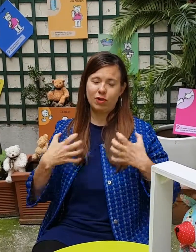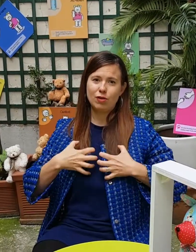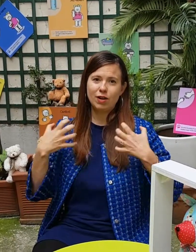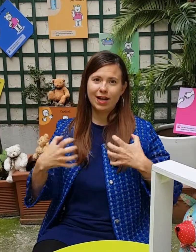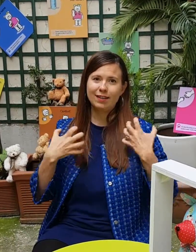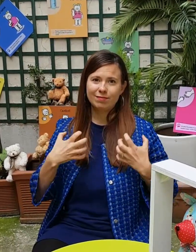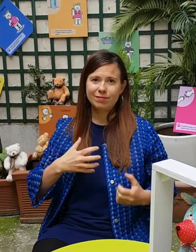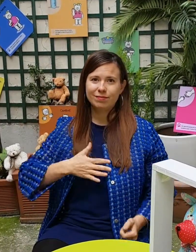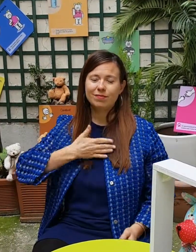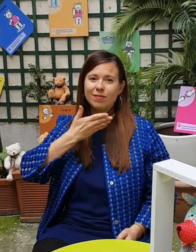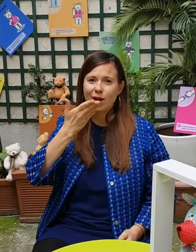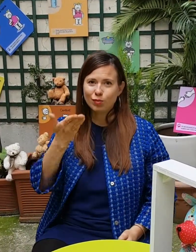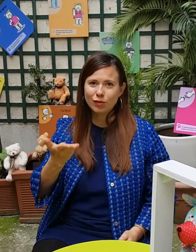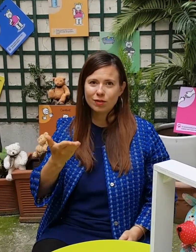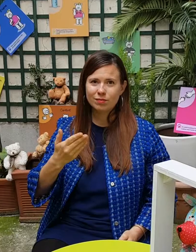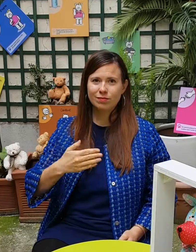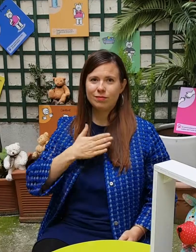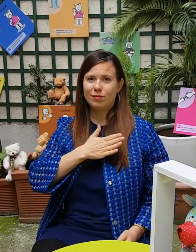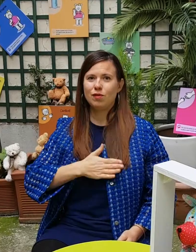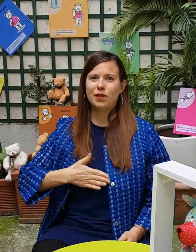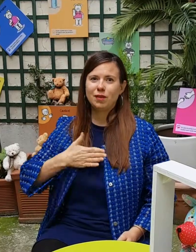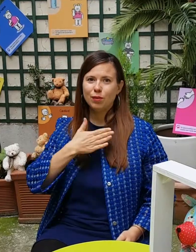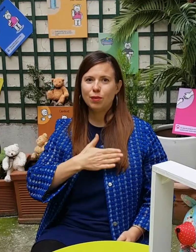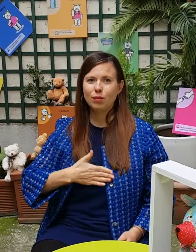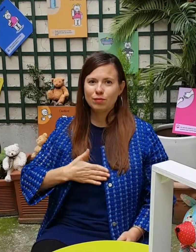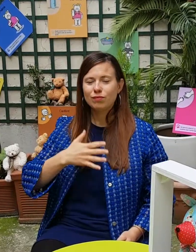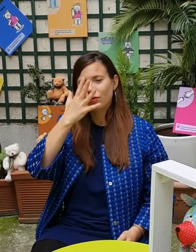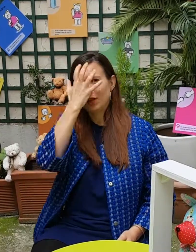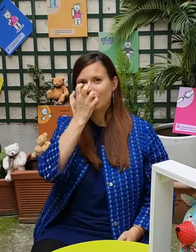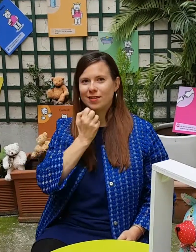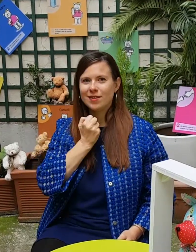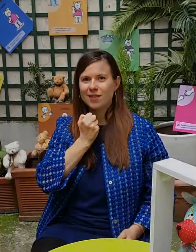La colère, l'amour, le fait d'être heureux et la tristesse.